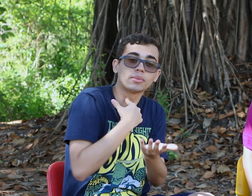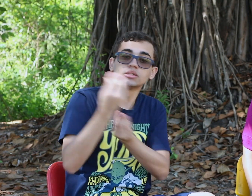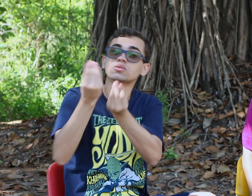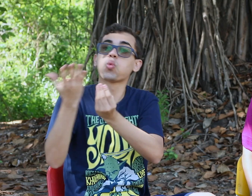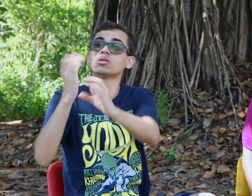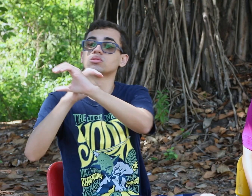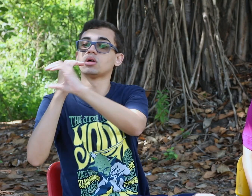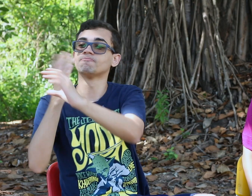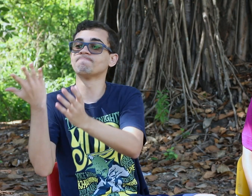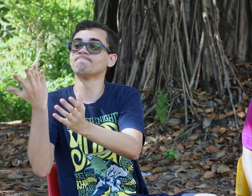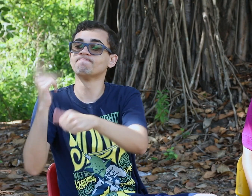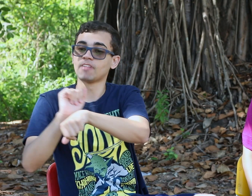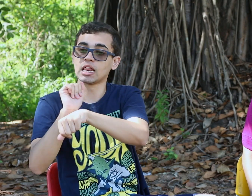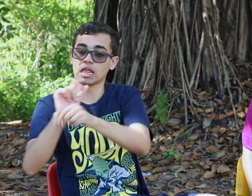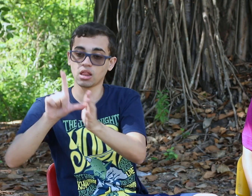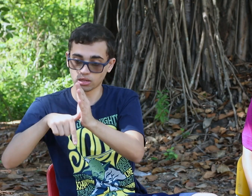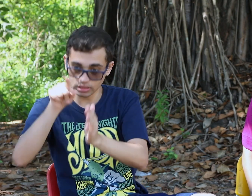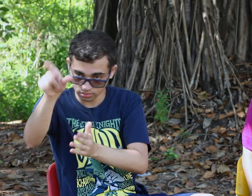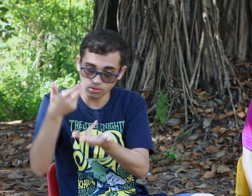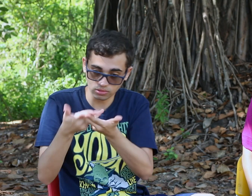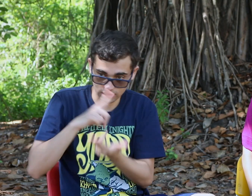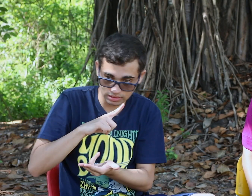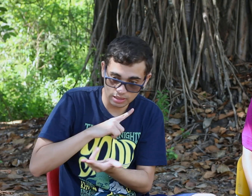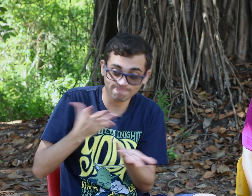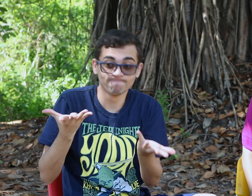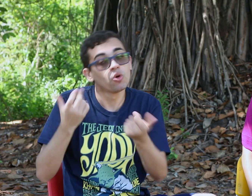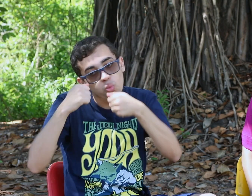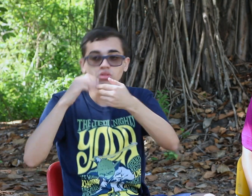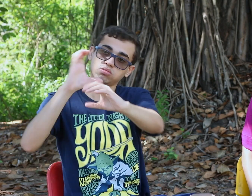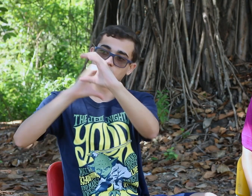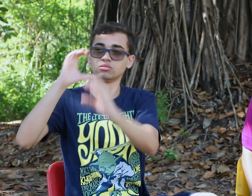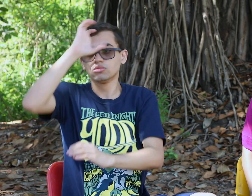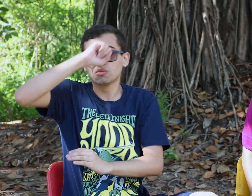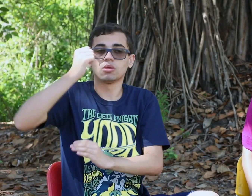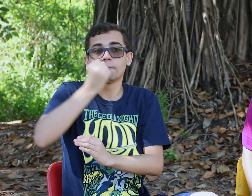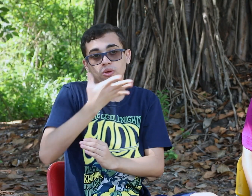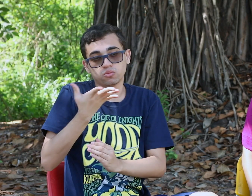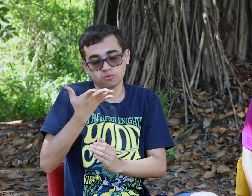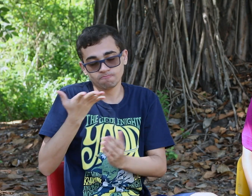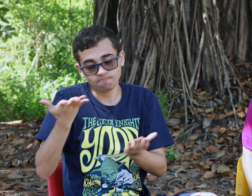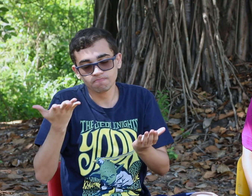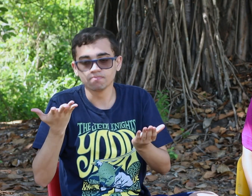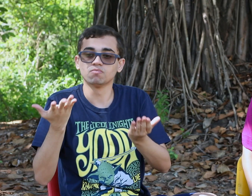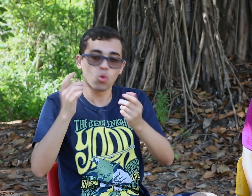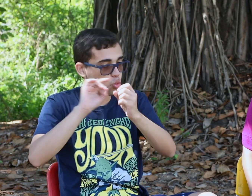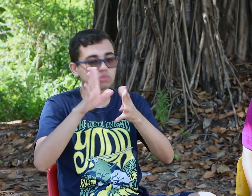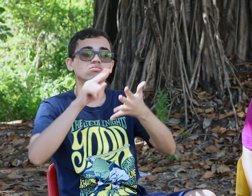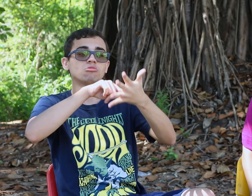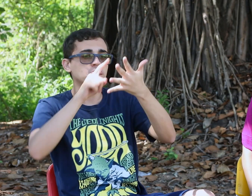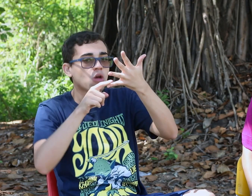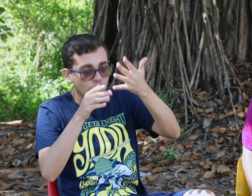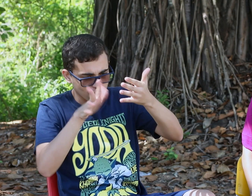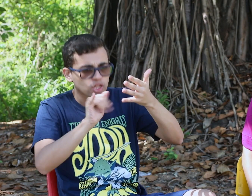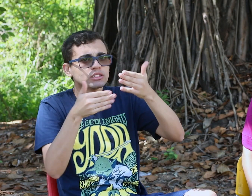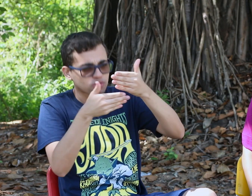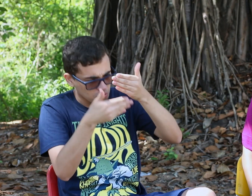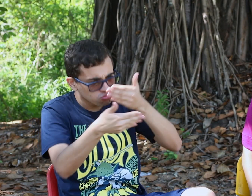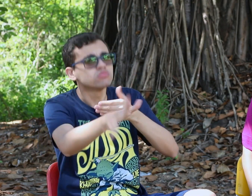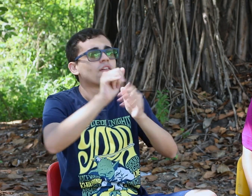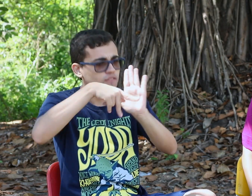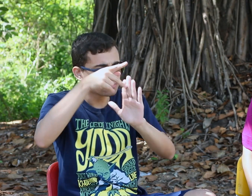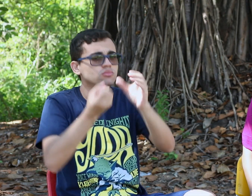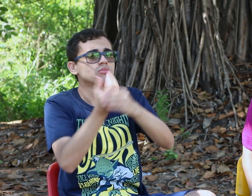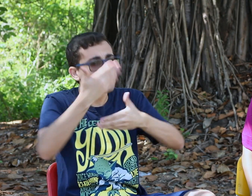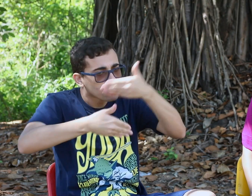igual acontece, às vezes o intérprete está ocupado, como que vai ser essa comunicação nos espaços que a gente ocupar? Então é importante a gente ter esse conhecimento